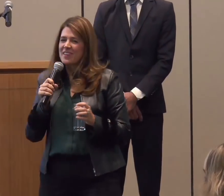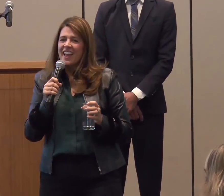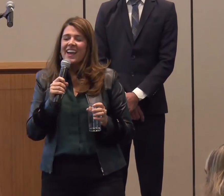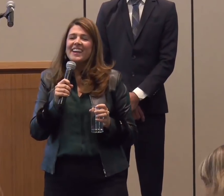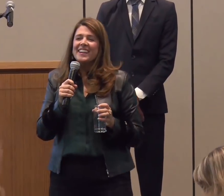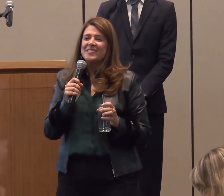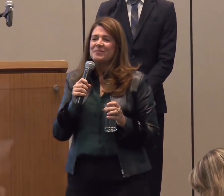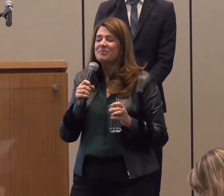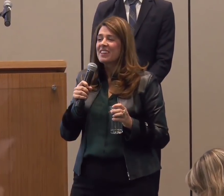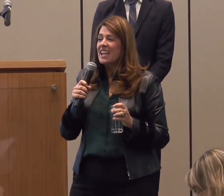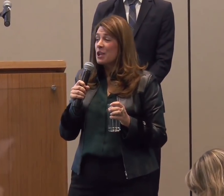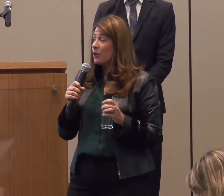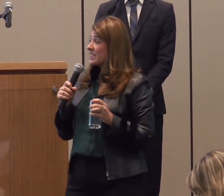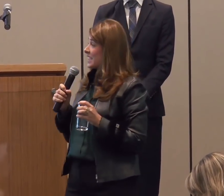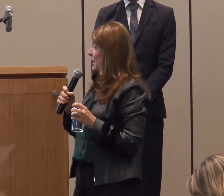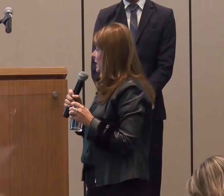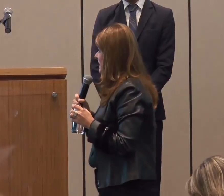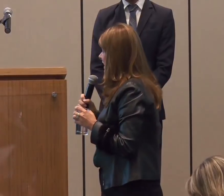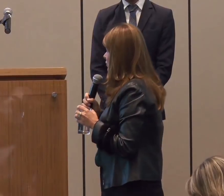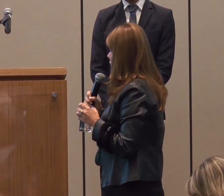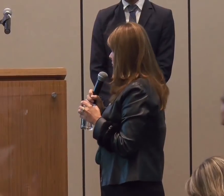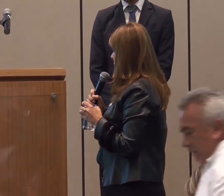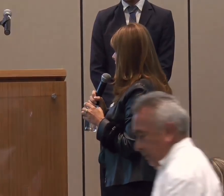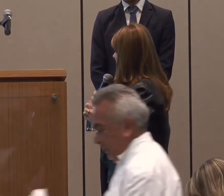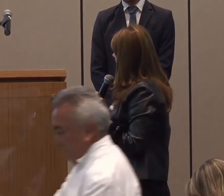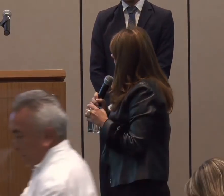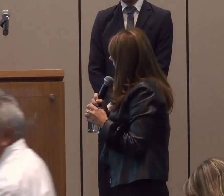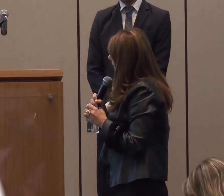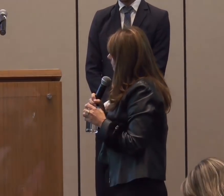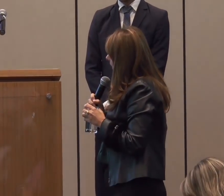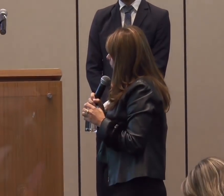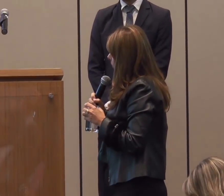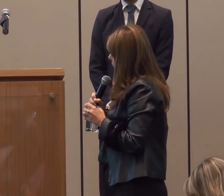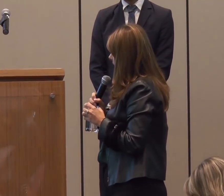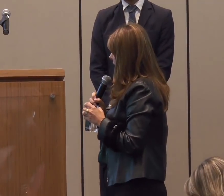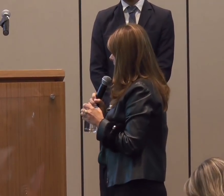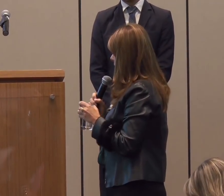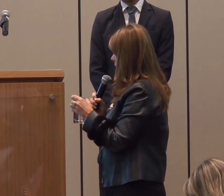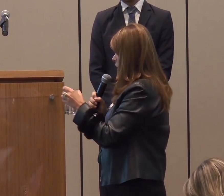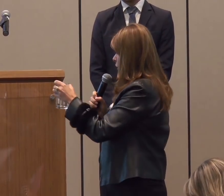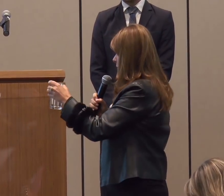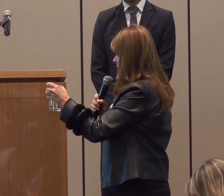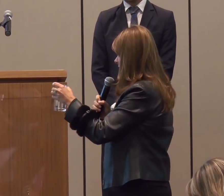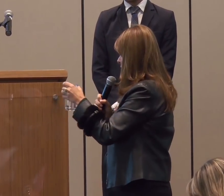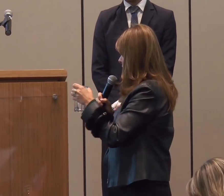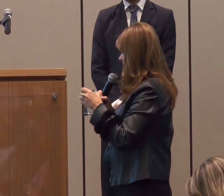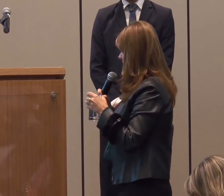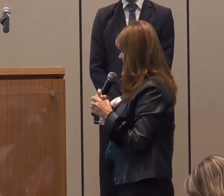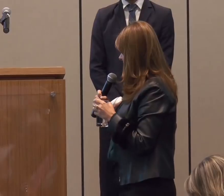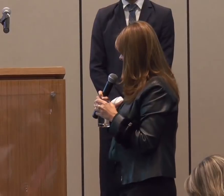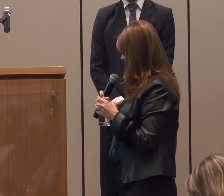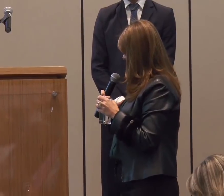pasando y pueden llegar ministra y nosotros podemos servir de fuente de pago como es fuente de pago cogemos el